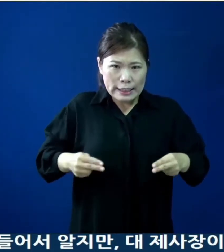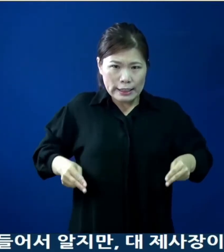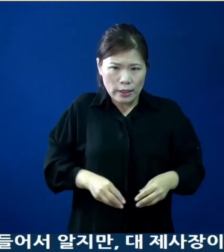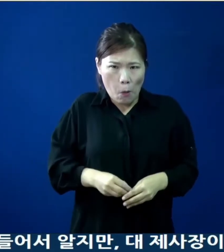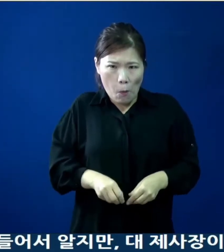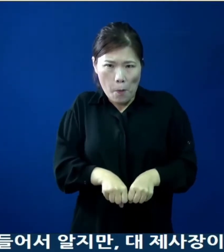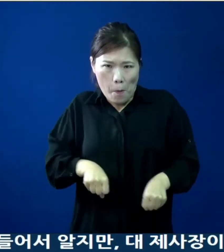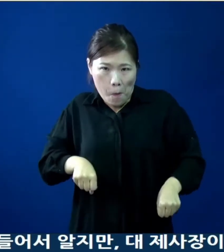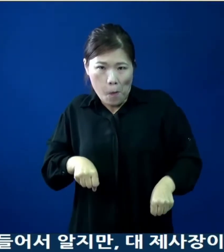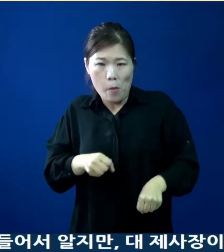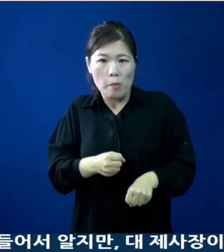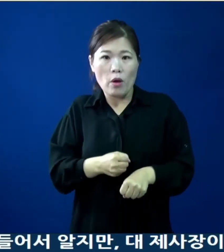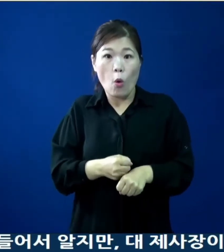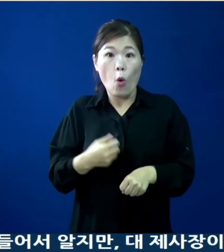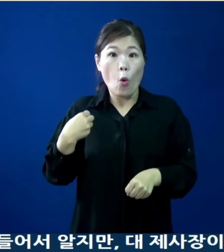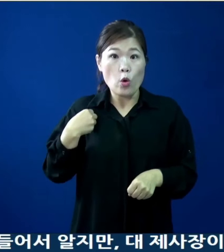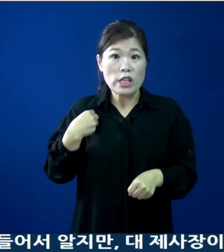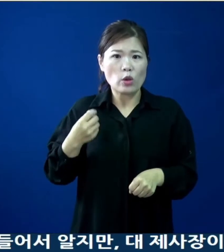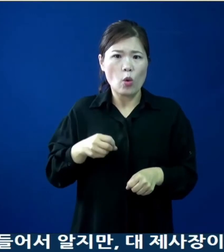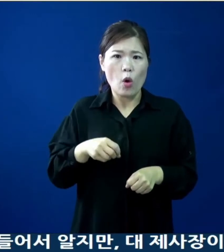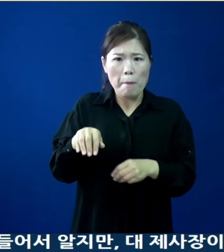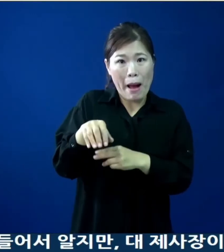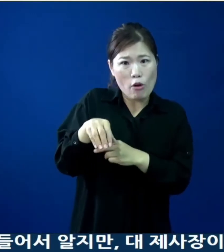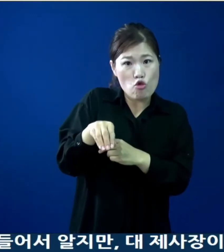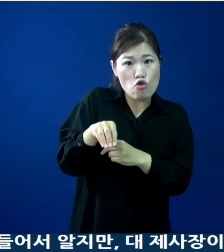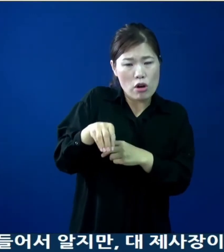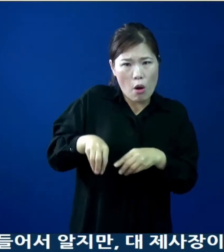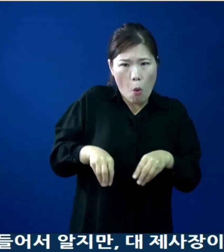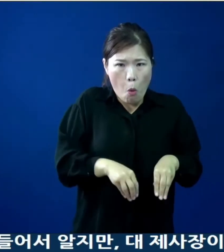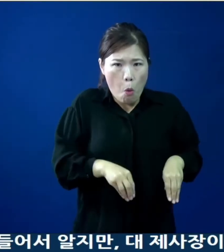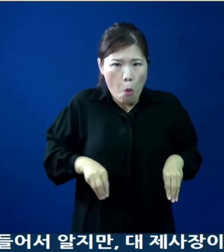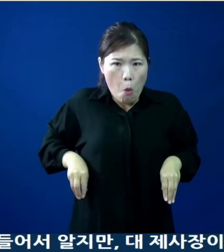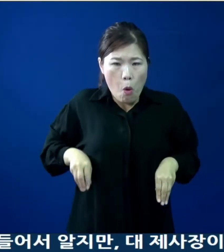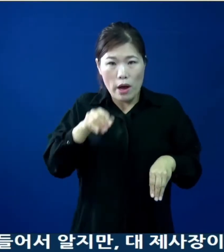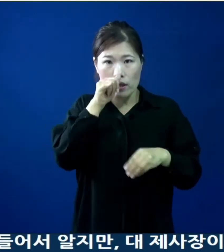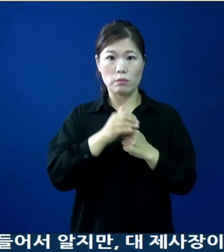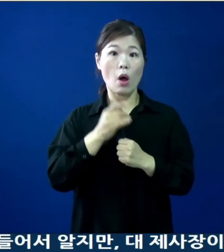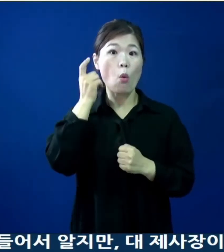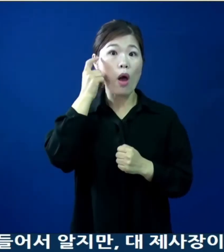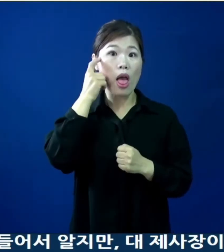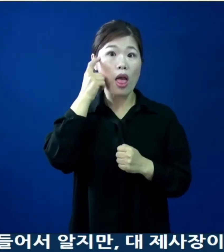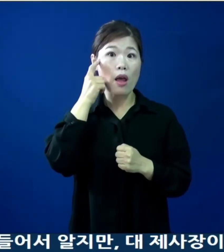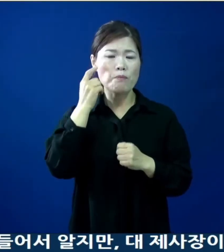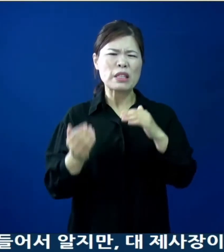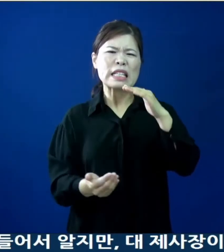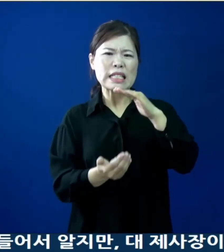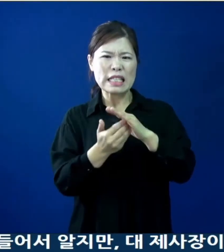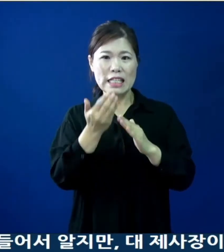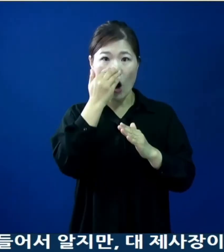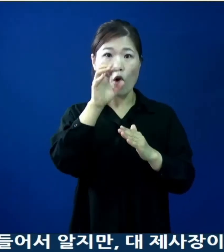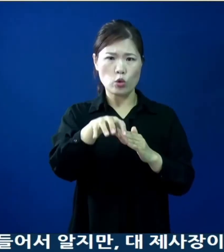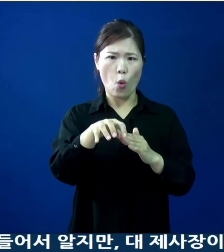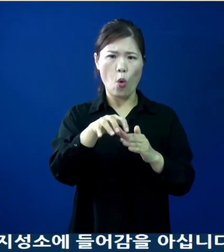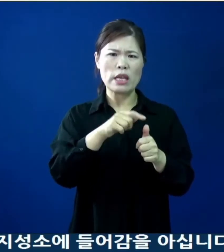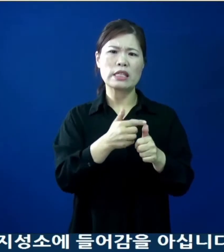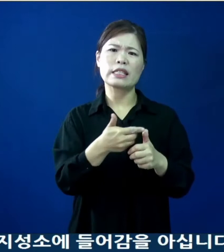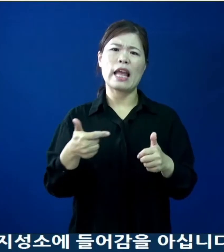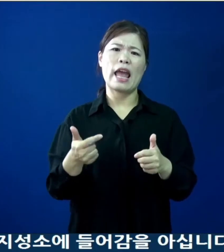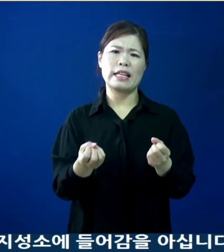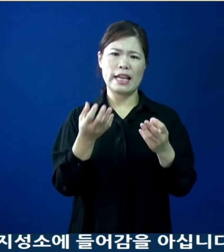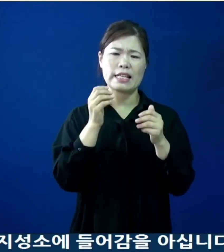들어갑니다. 옷에 방울을 달고 들어갑니다. 왜입니까? 지성소에는 대제사장만